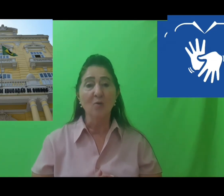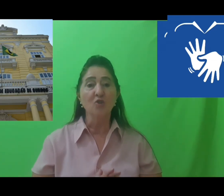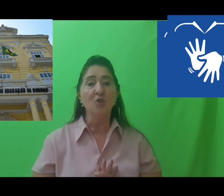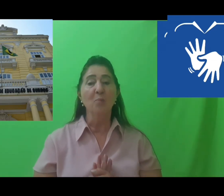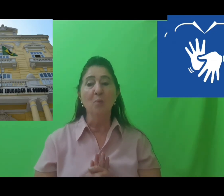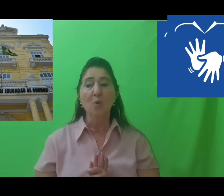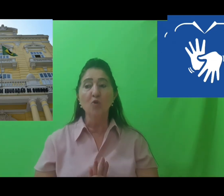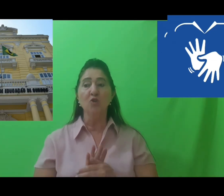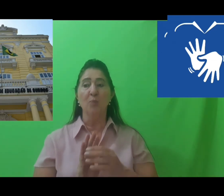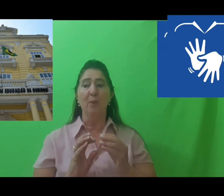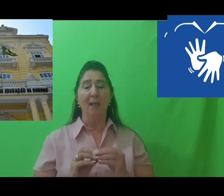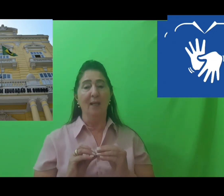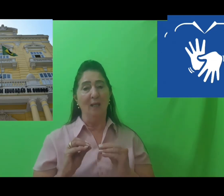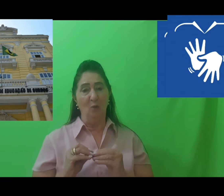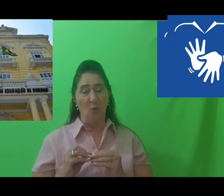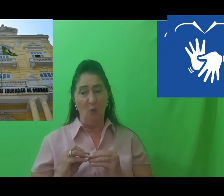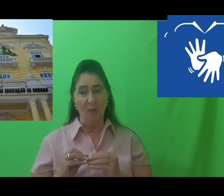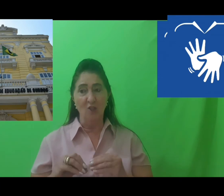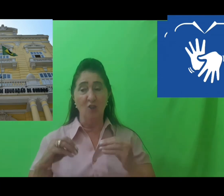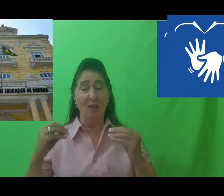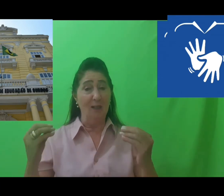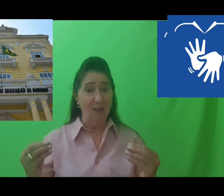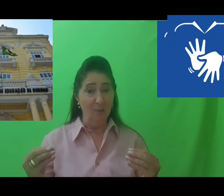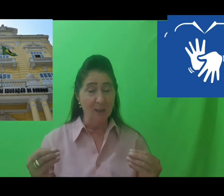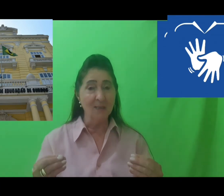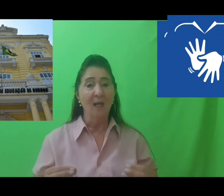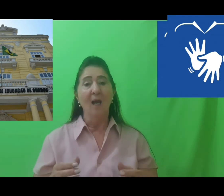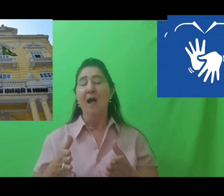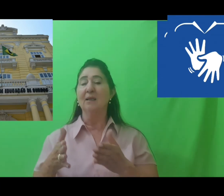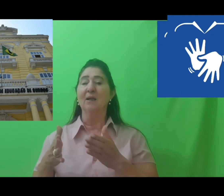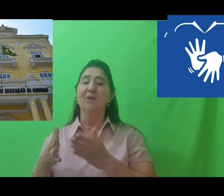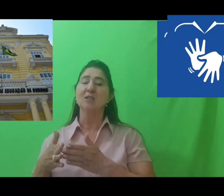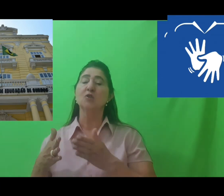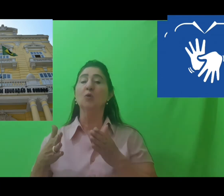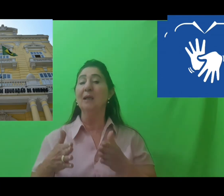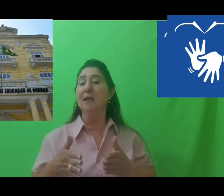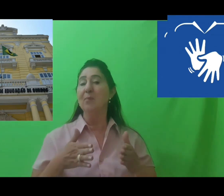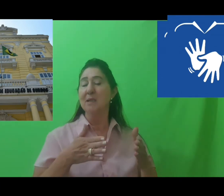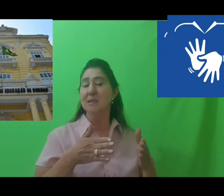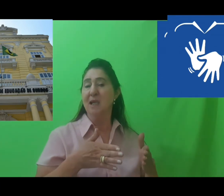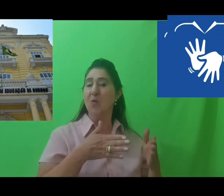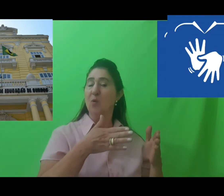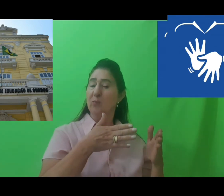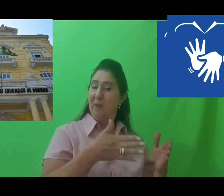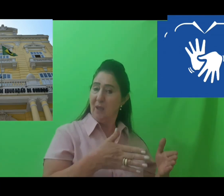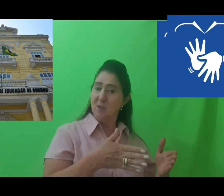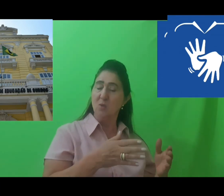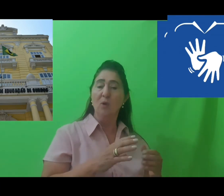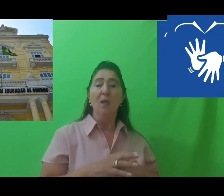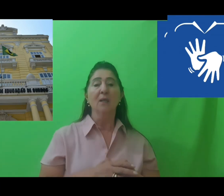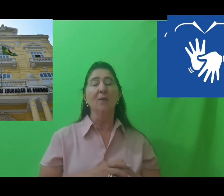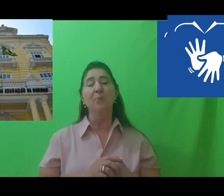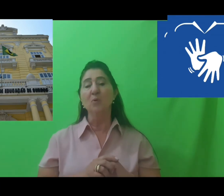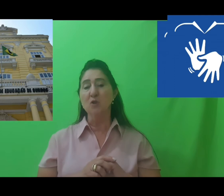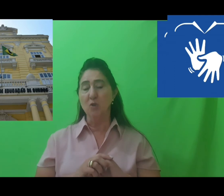de multiplicadores de Libras através do Libras em Contexto, que